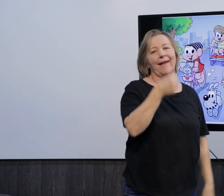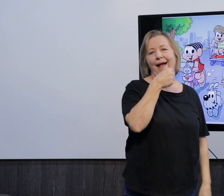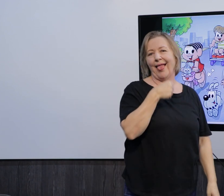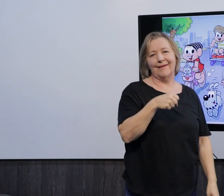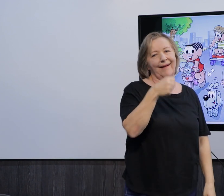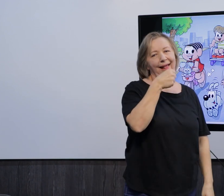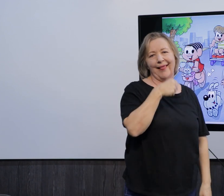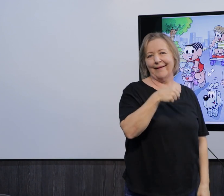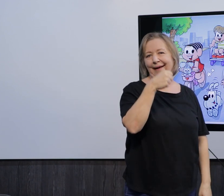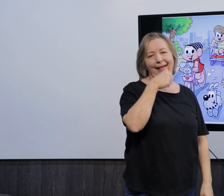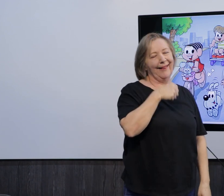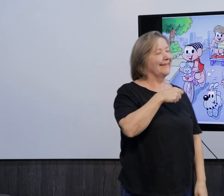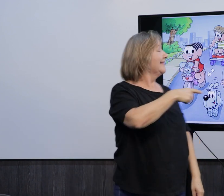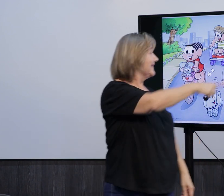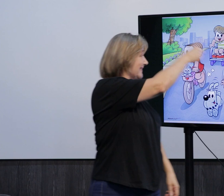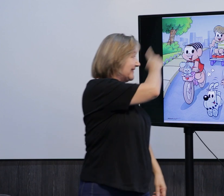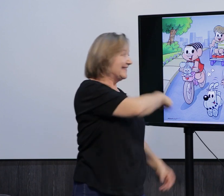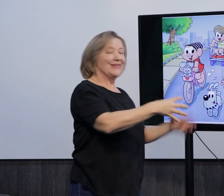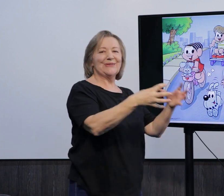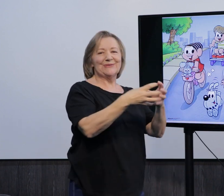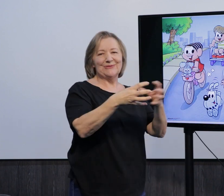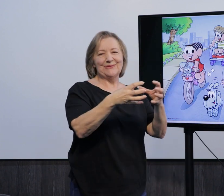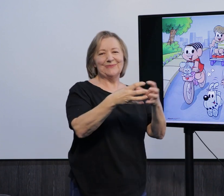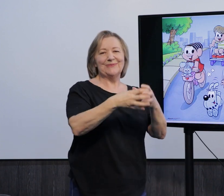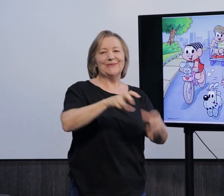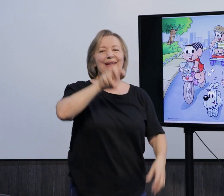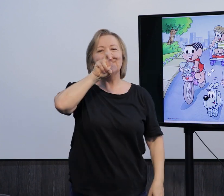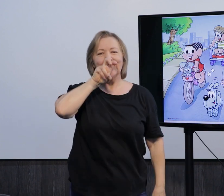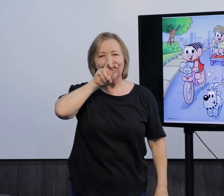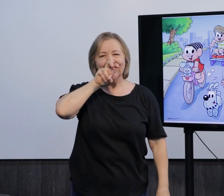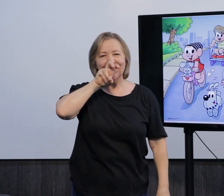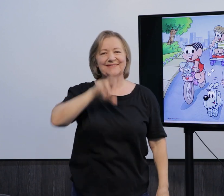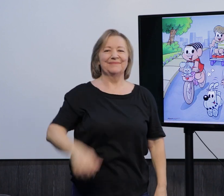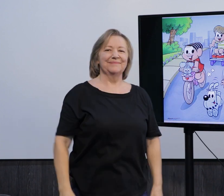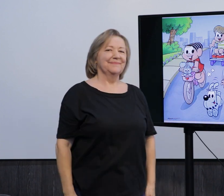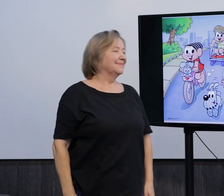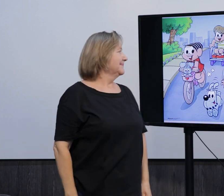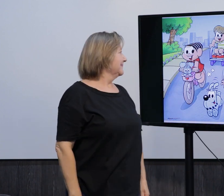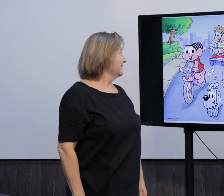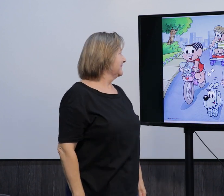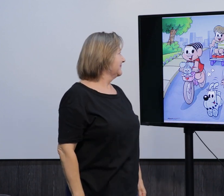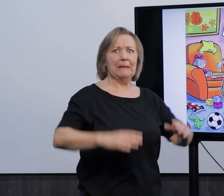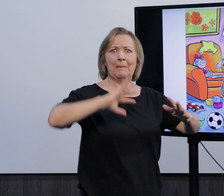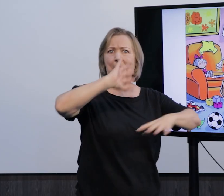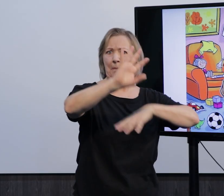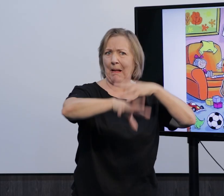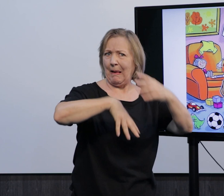e tomando sorvete, o grupo, da turma da Mônica,